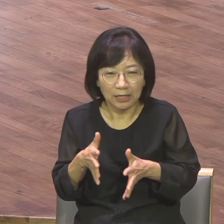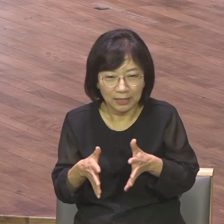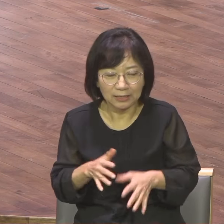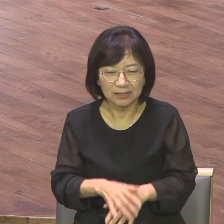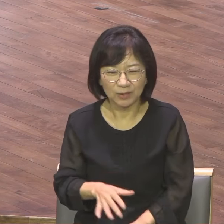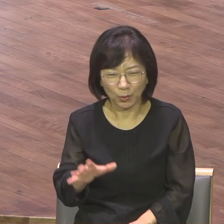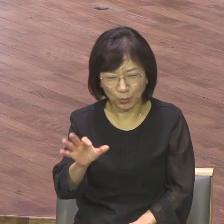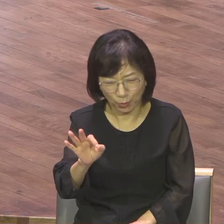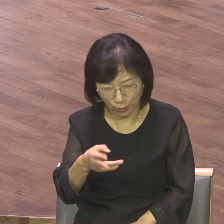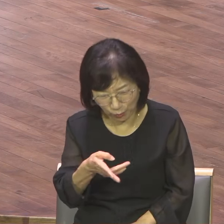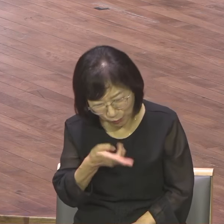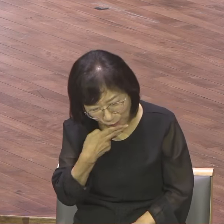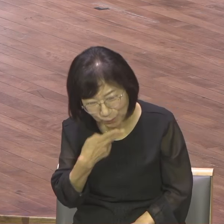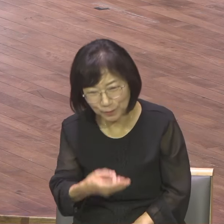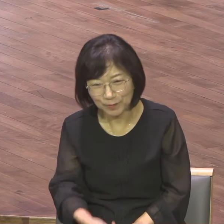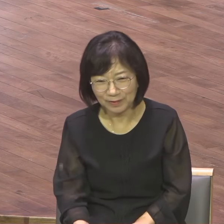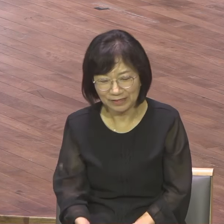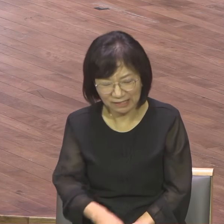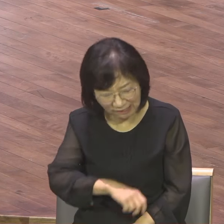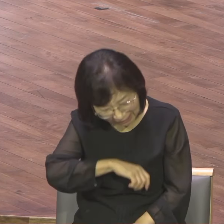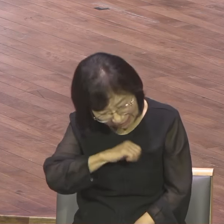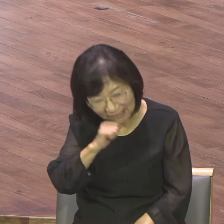돈도 없으면서